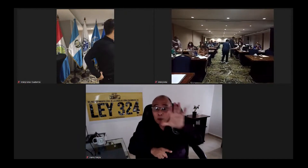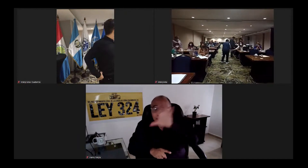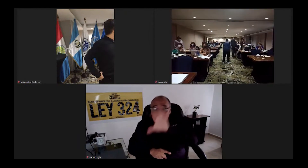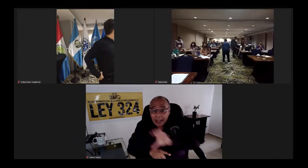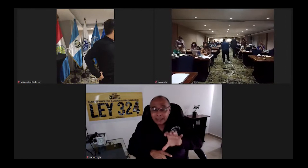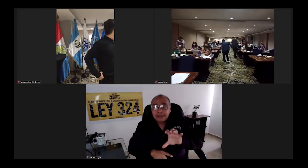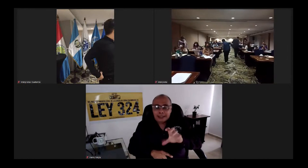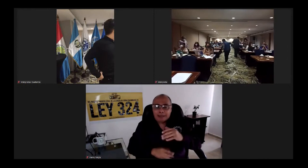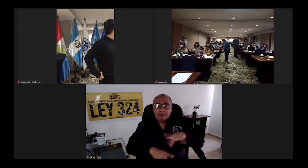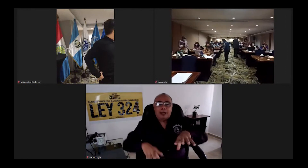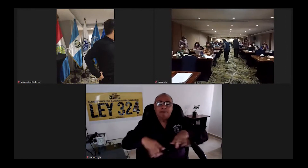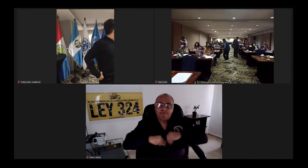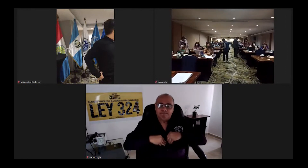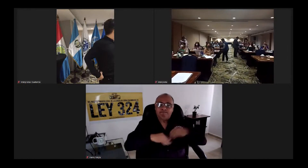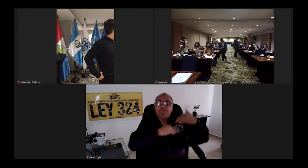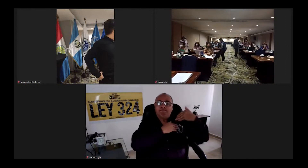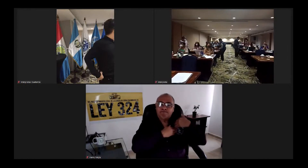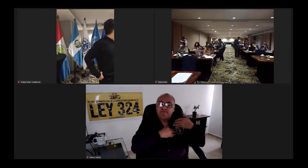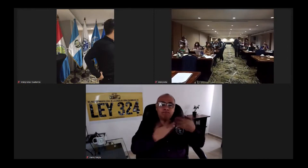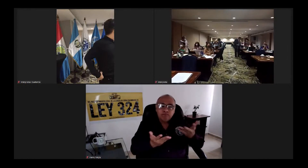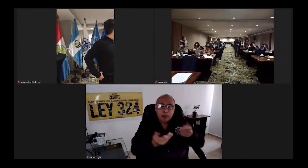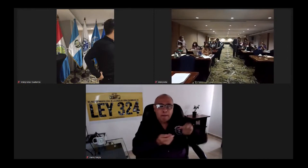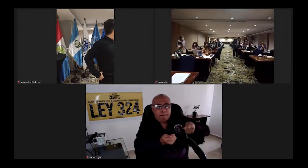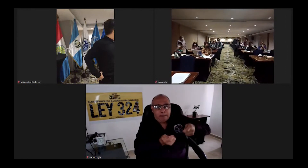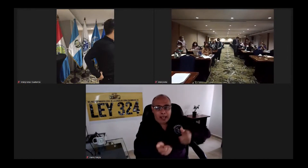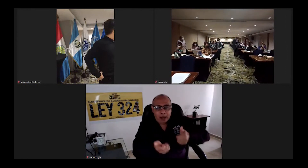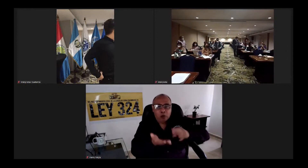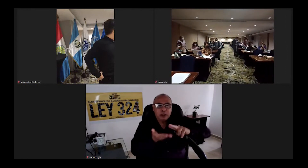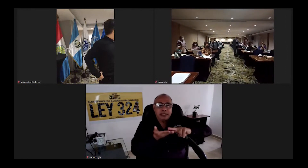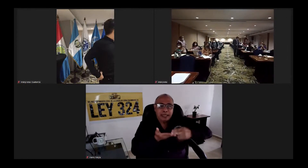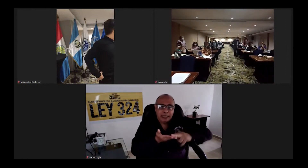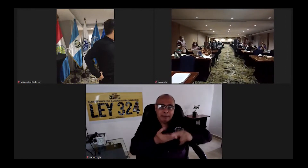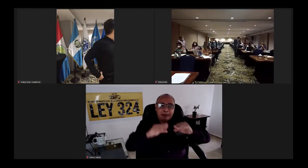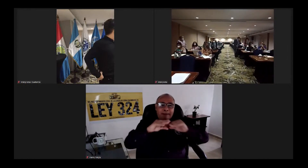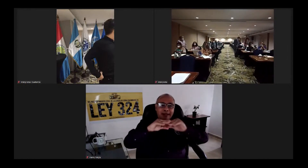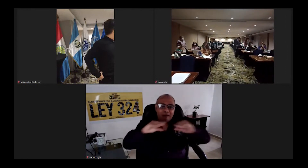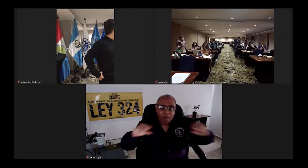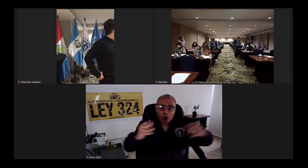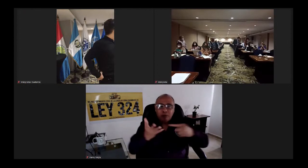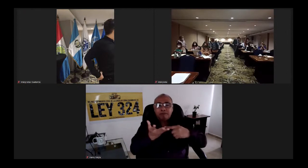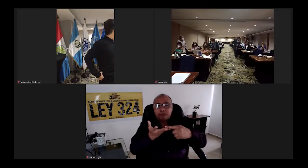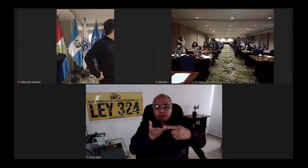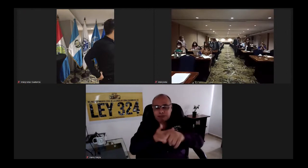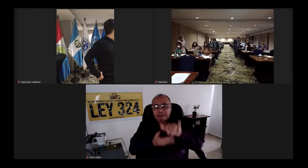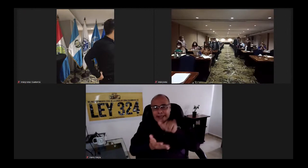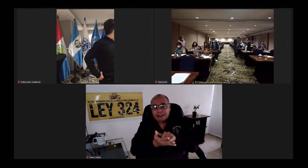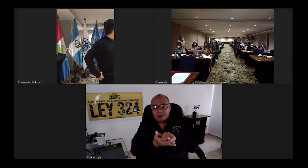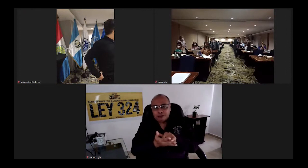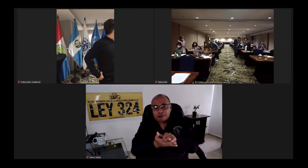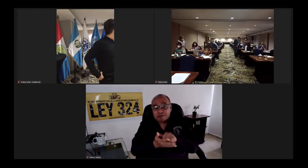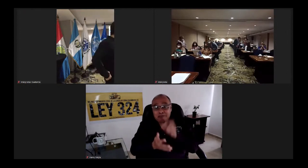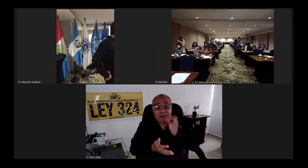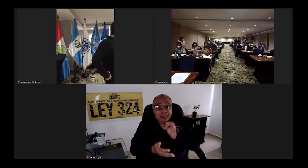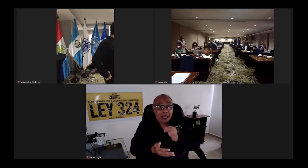una asesoría que logró implementar esto. Sin embargo, pues para que cada país lo pueda implementar, es